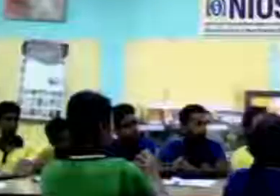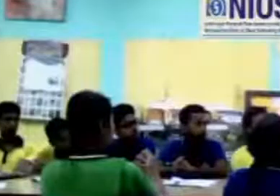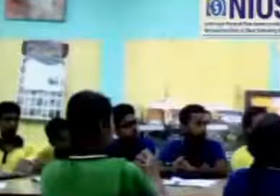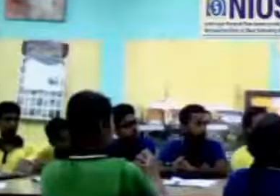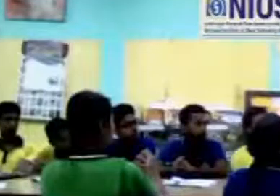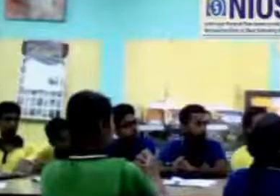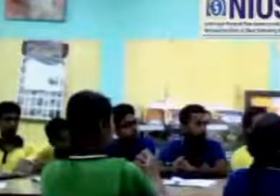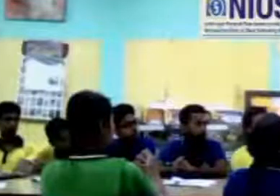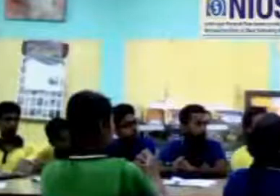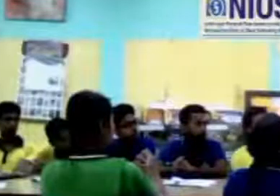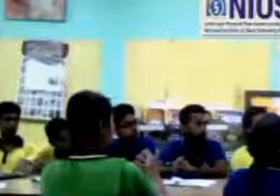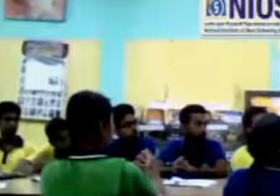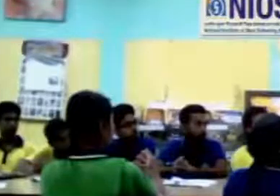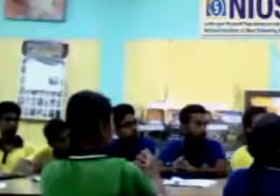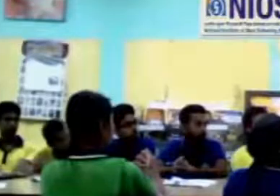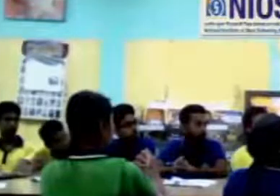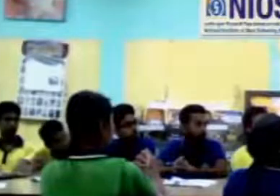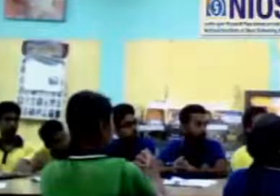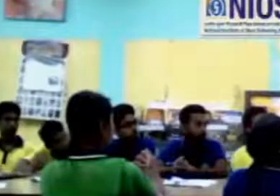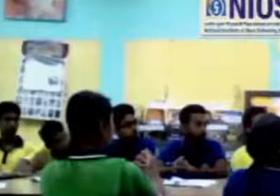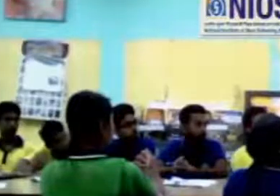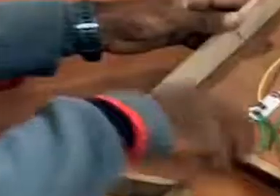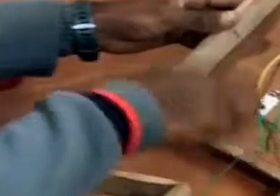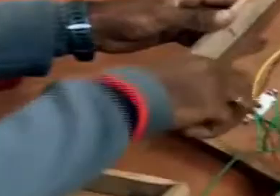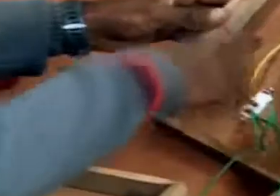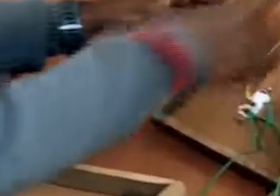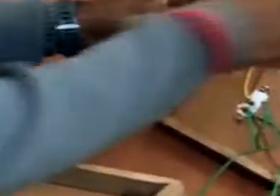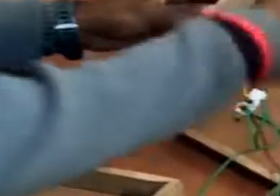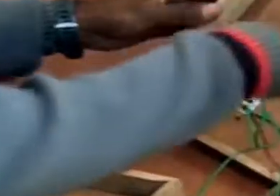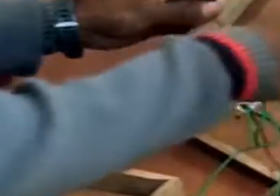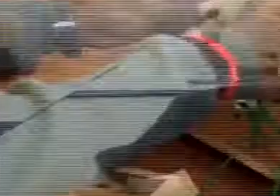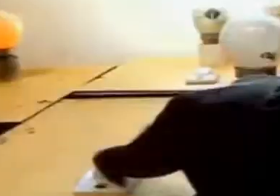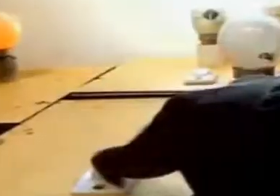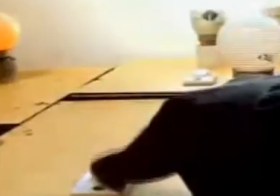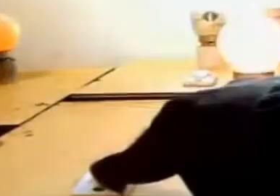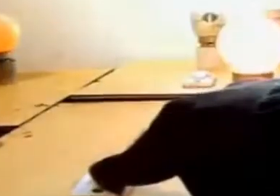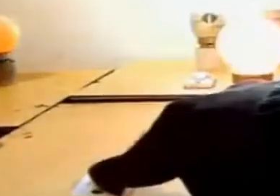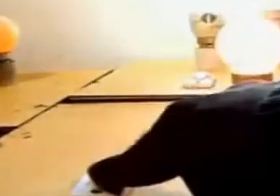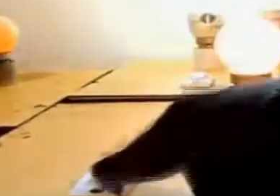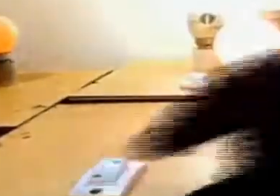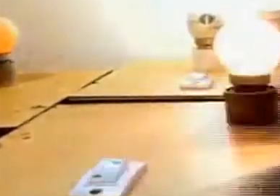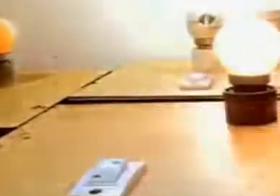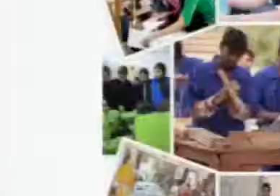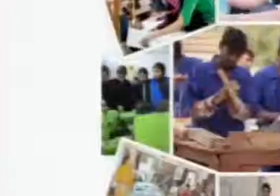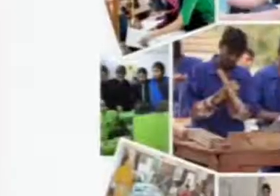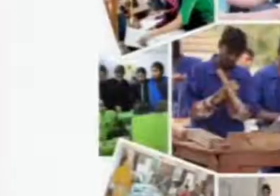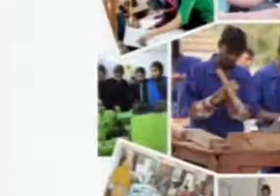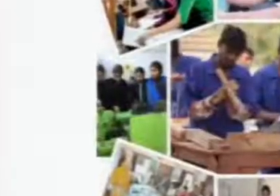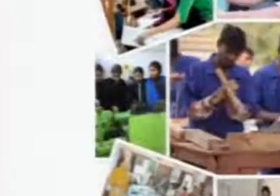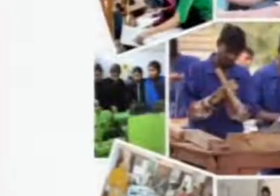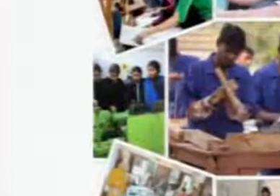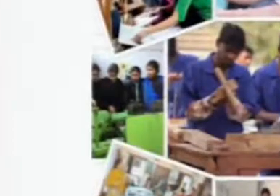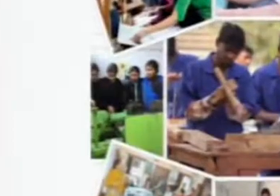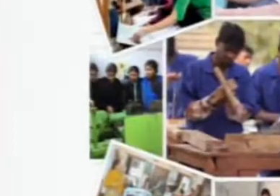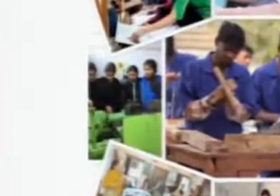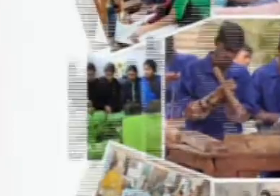रास्ता स्वयं चुने। जीवन ये प्रकाशित करने, राहों को आलोकित